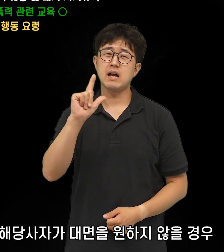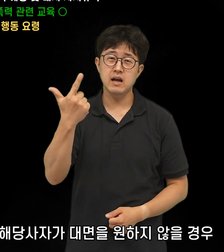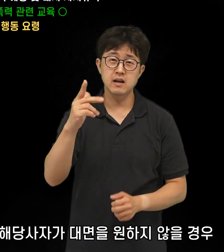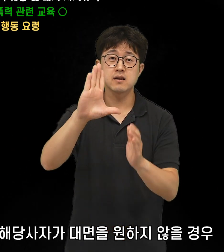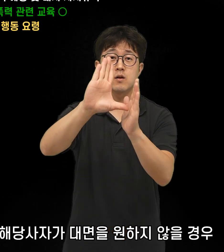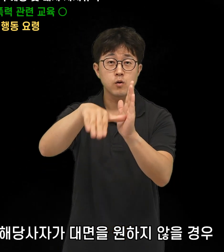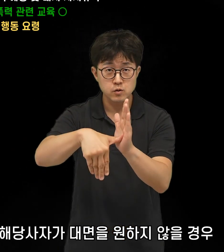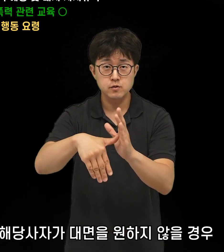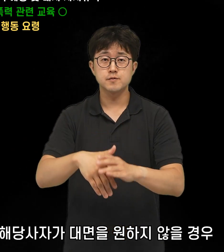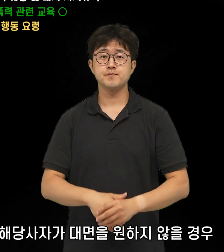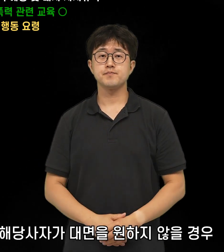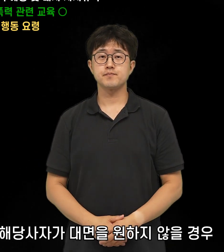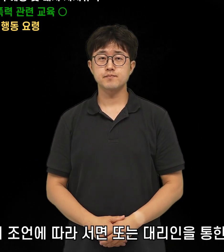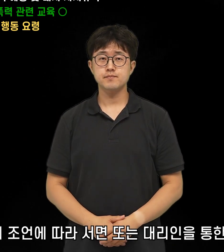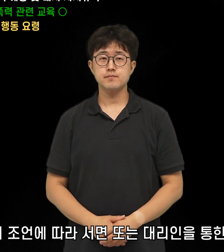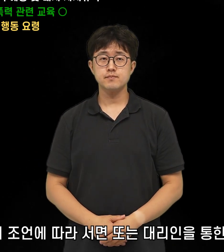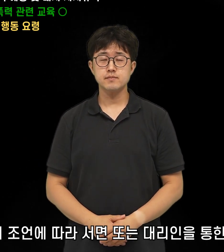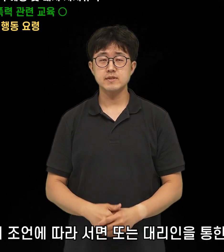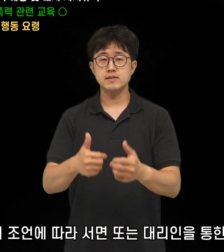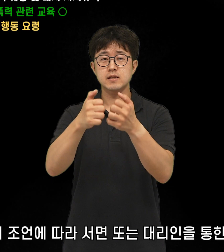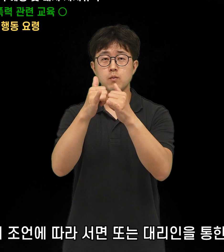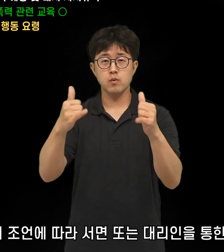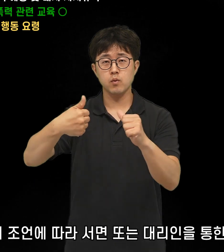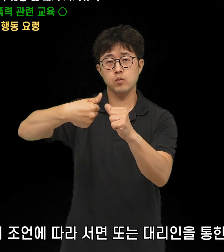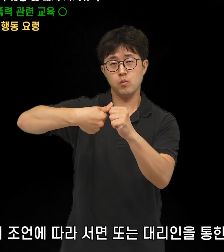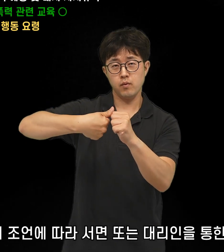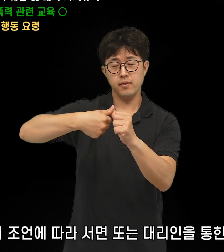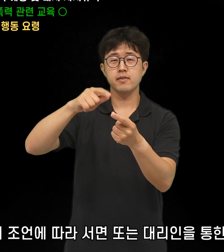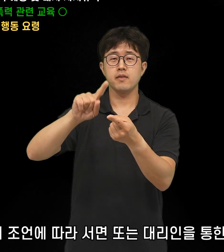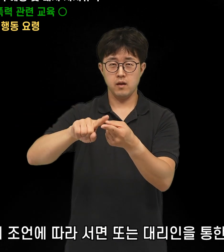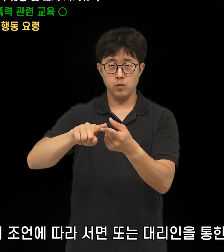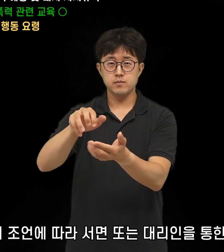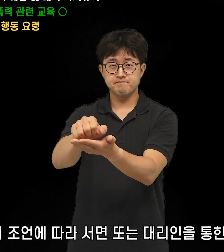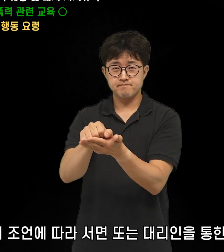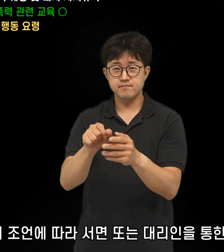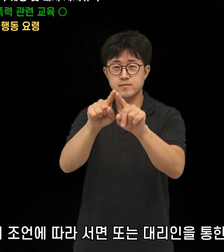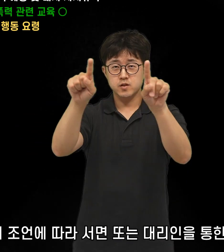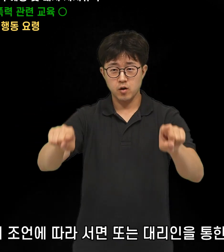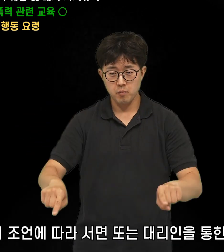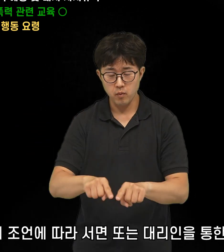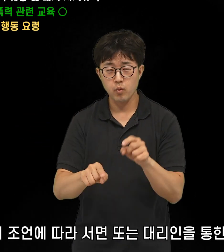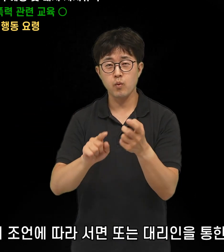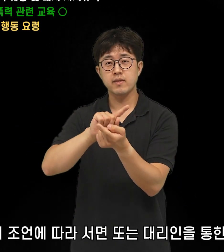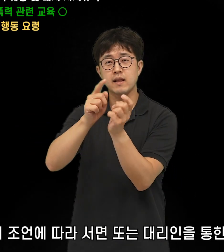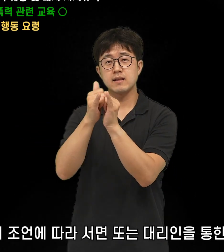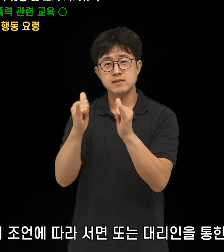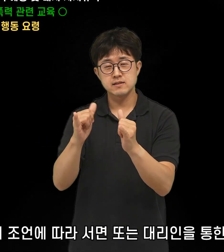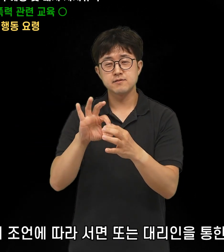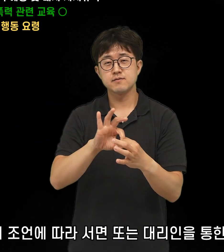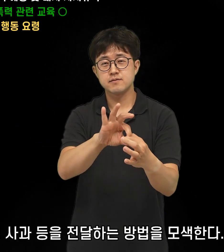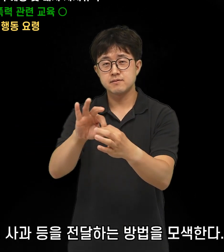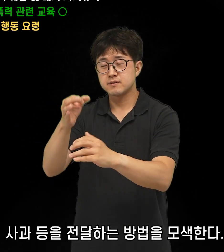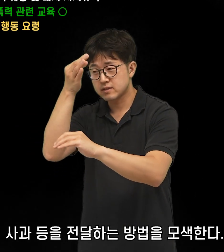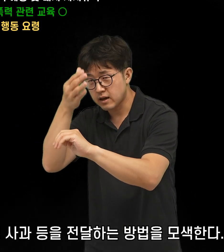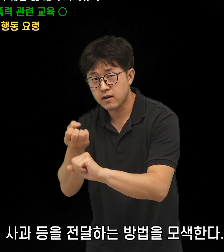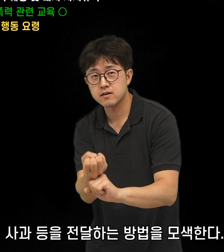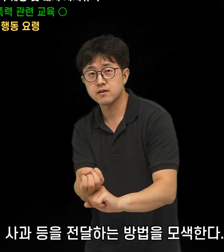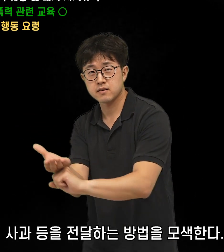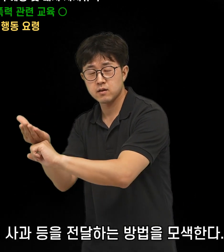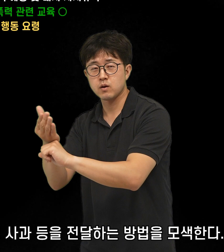경우 상담원의 조언에 따라 서면 또는 대리인을 통한 사과, 음성 사과 등을